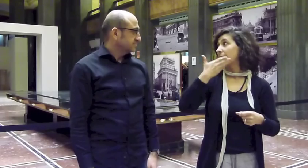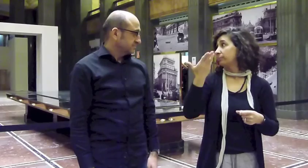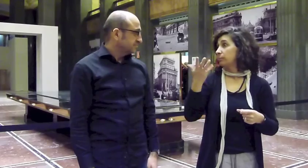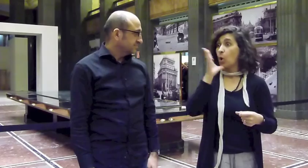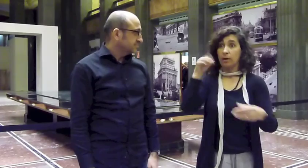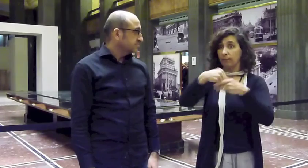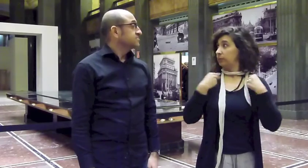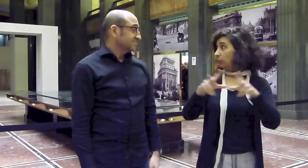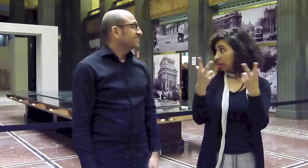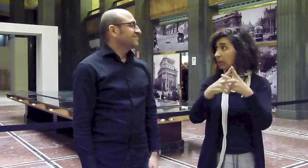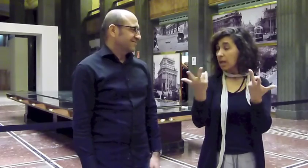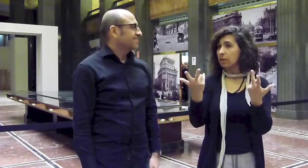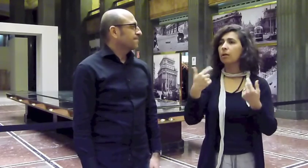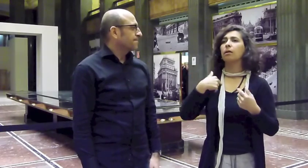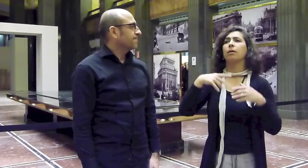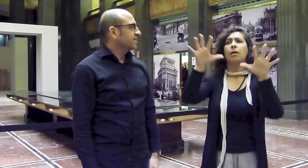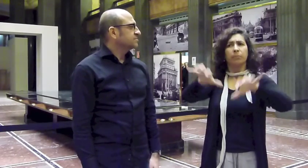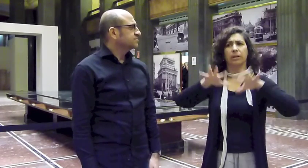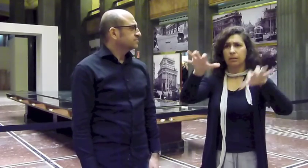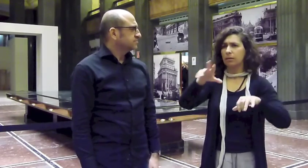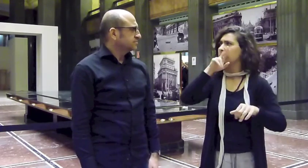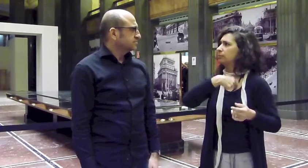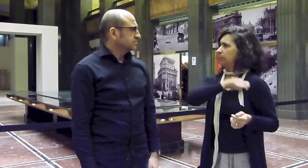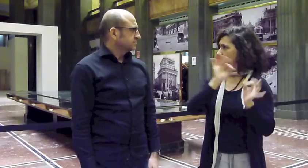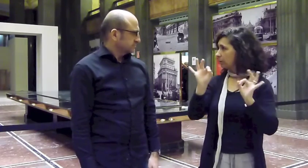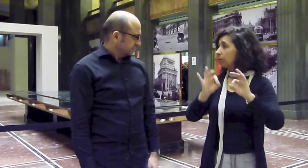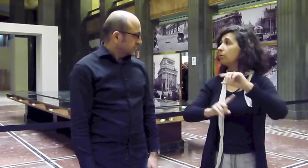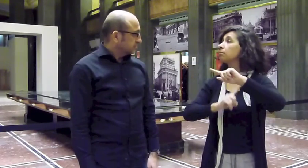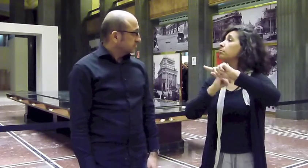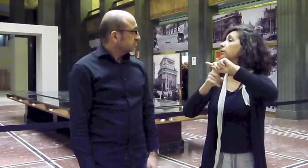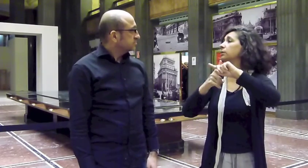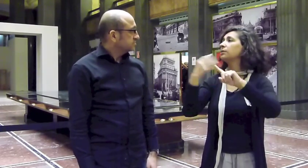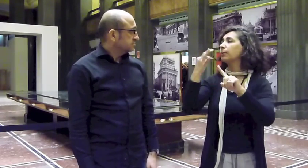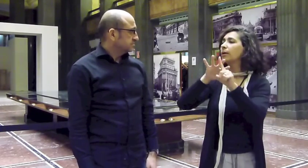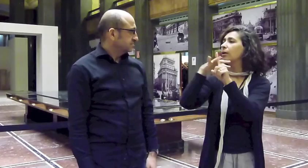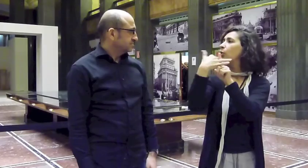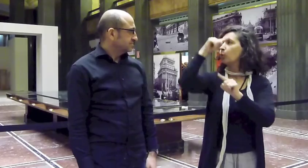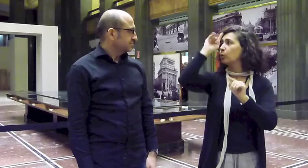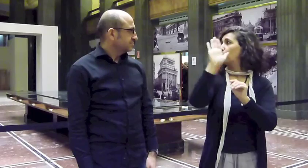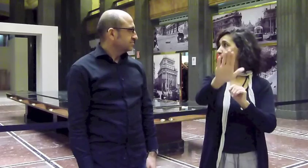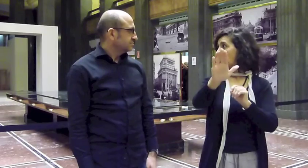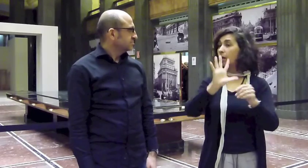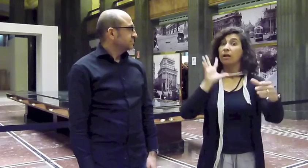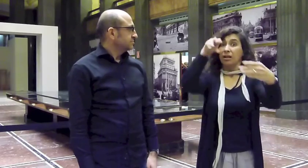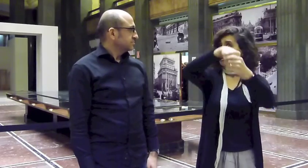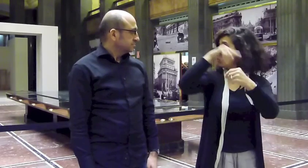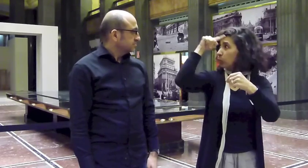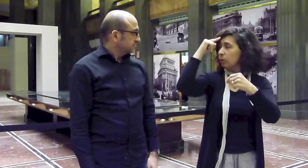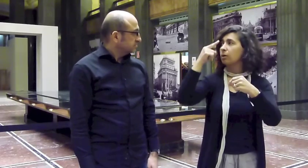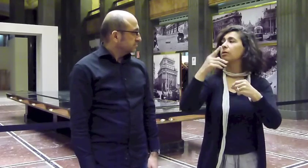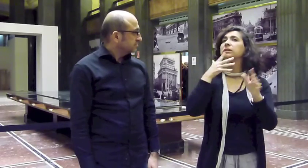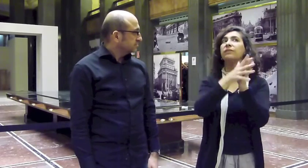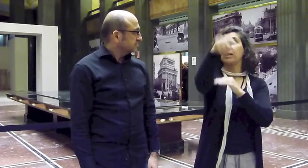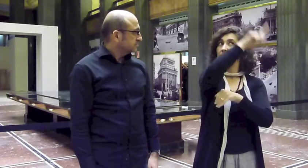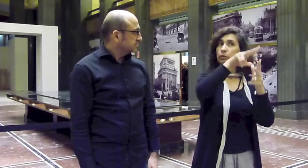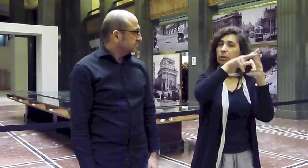Realmente estamos en la cultura oyente porque vivimos en sociedad y aprendemos la lengua española, pero además también es importante que haya